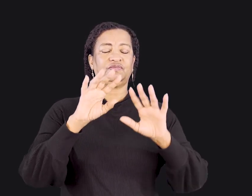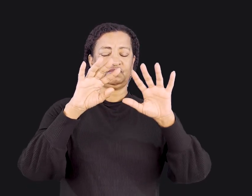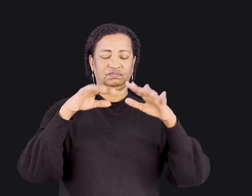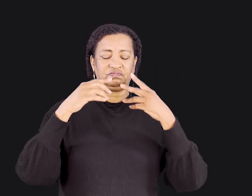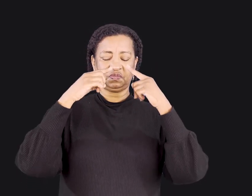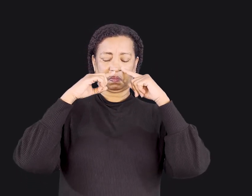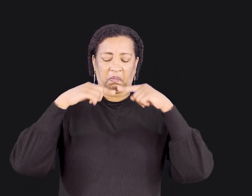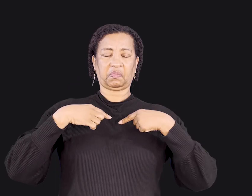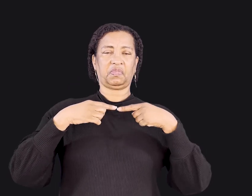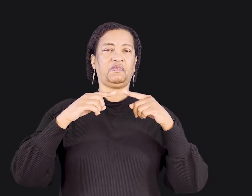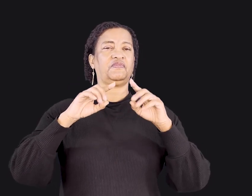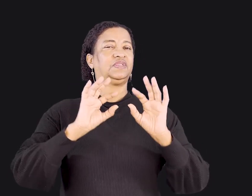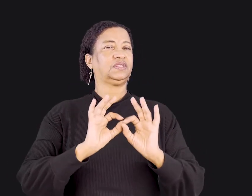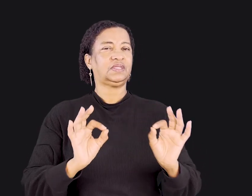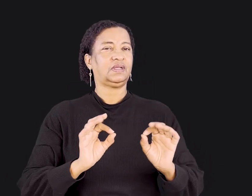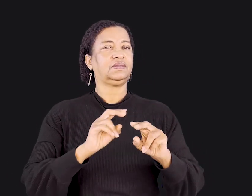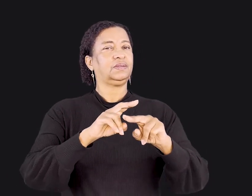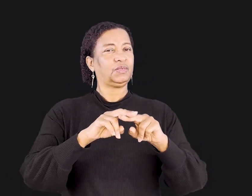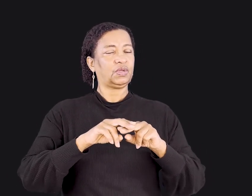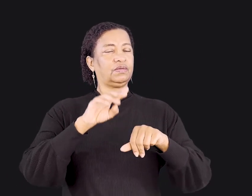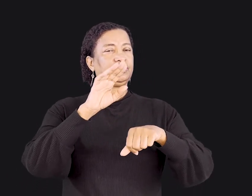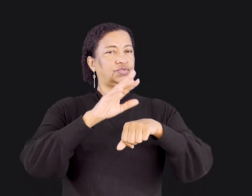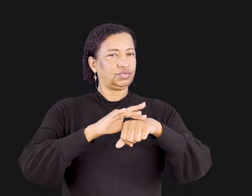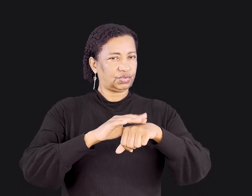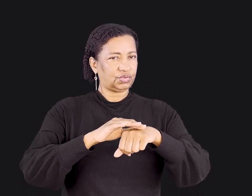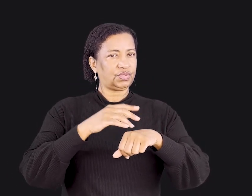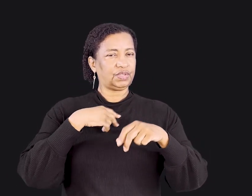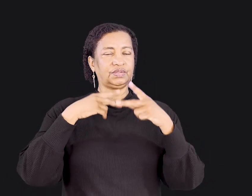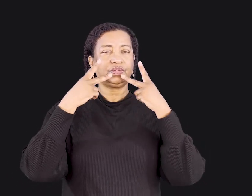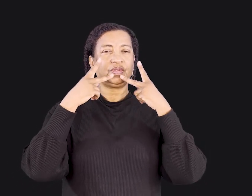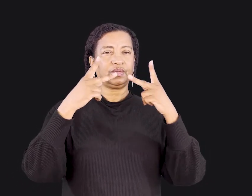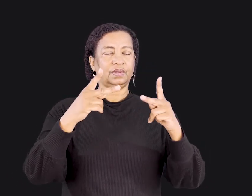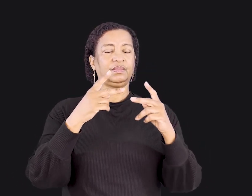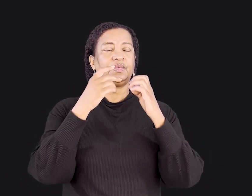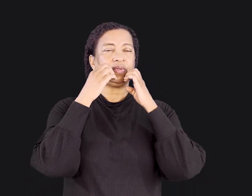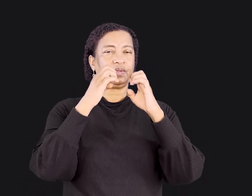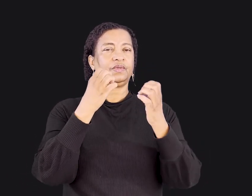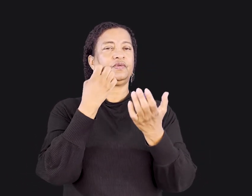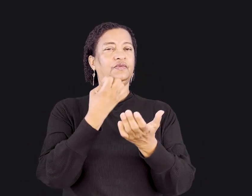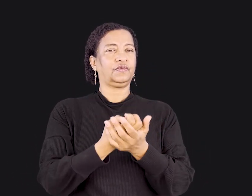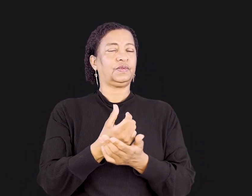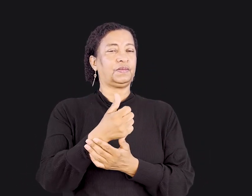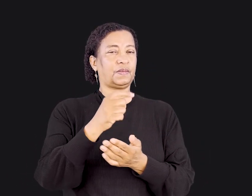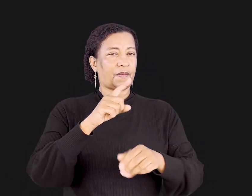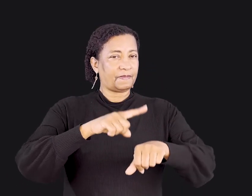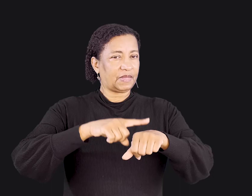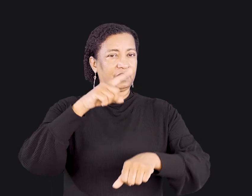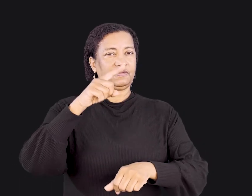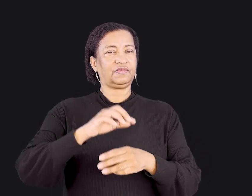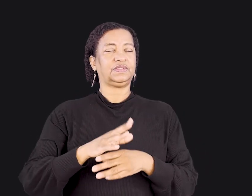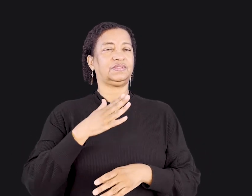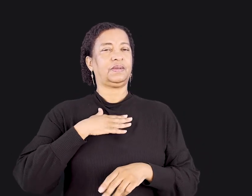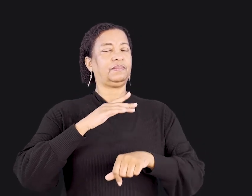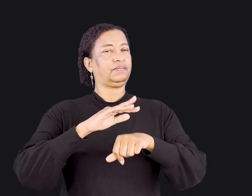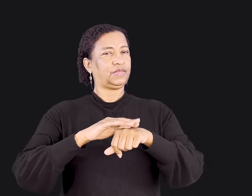ofenderam. Como sabem, foi por causa de uma doença que lhes preguei o Evangelho pela primeira vez. Embora minha doença lhes tenha sido